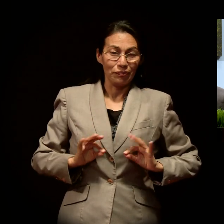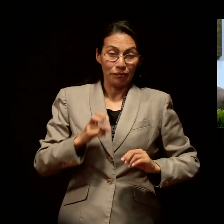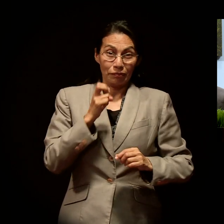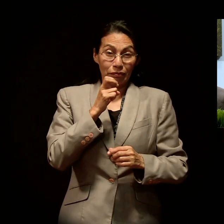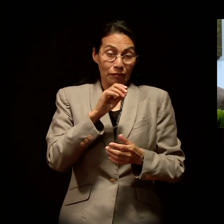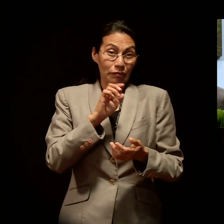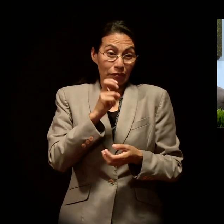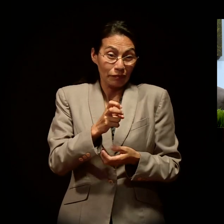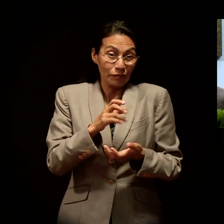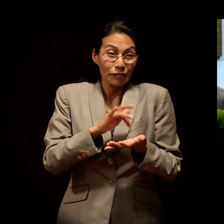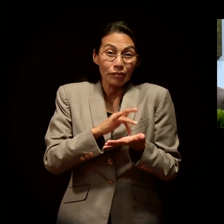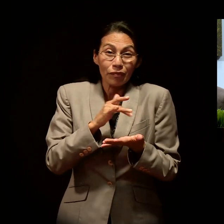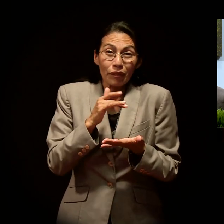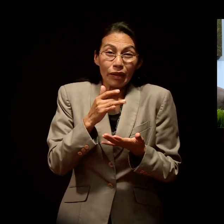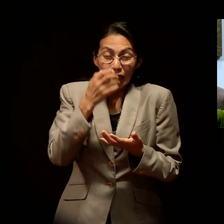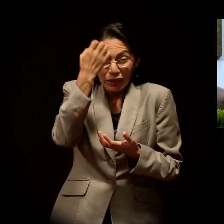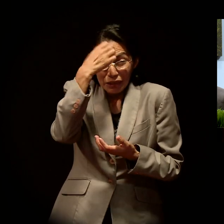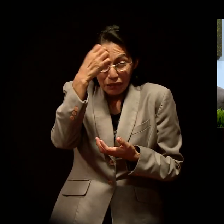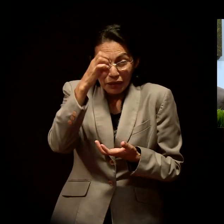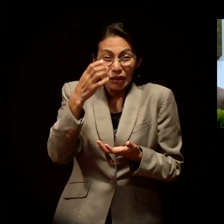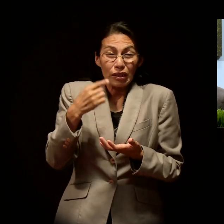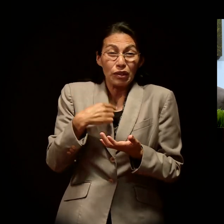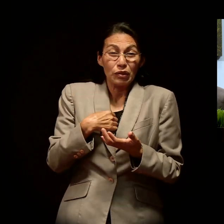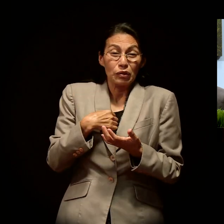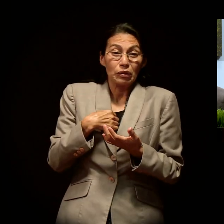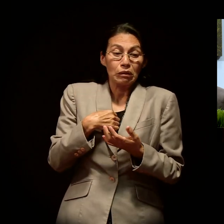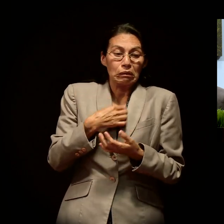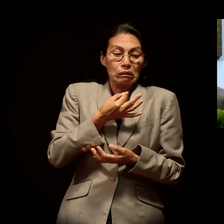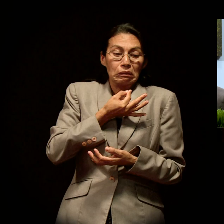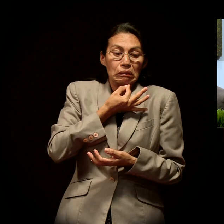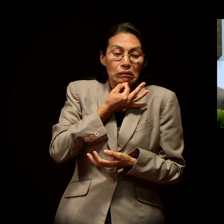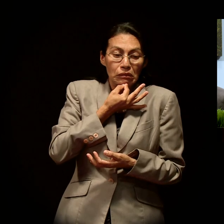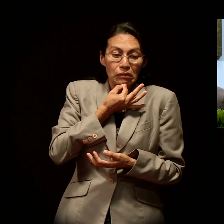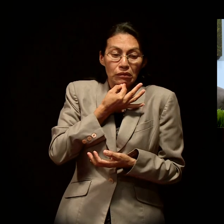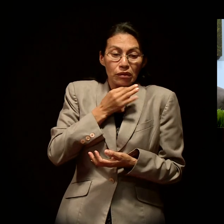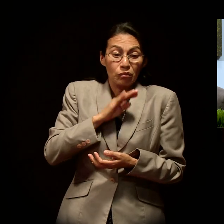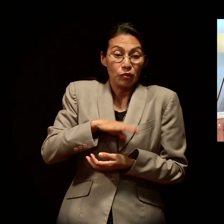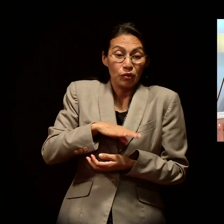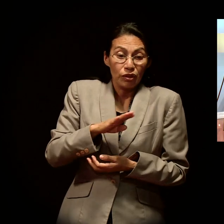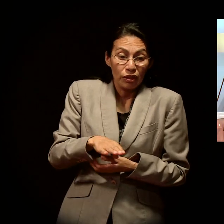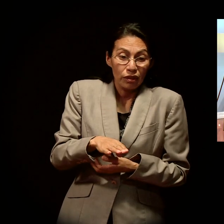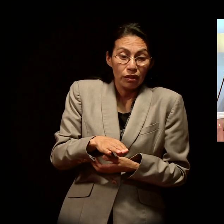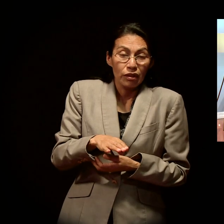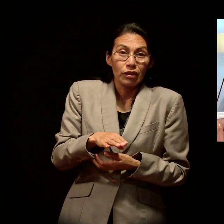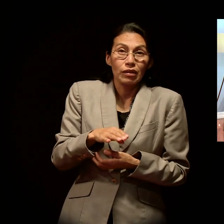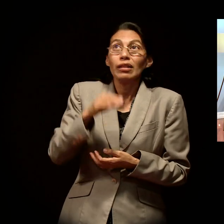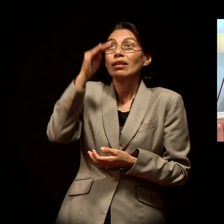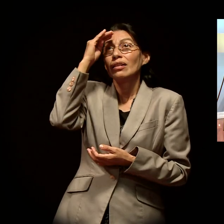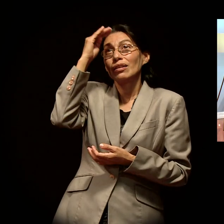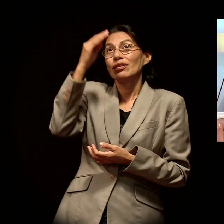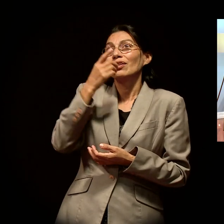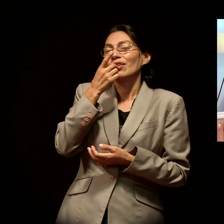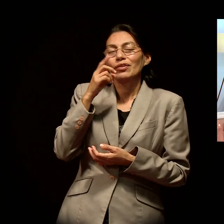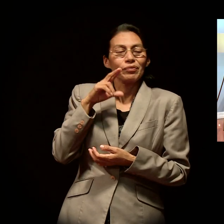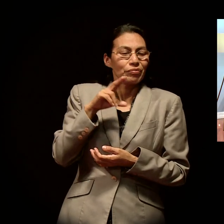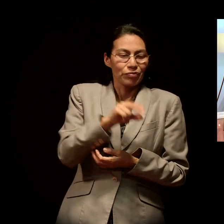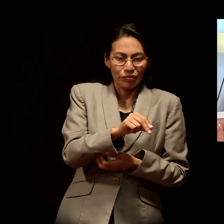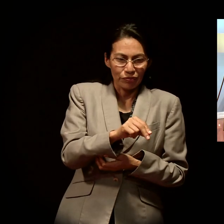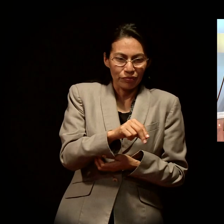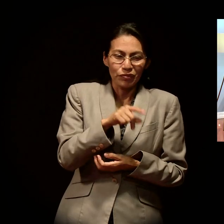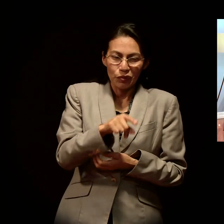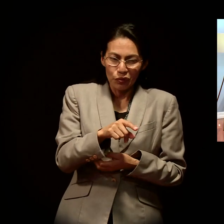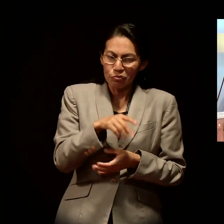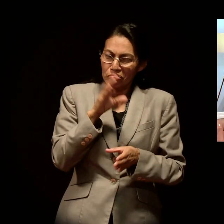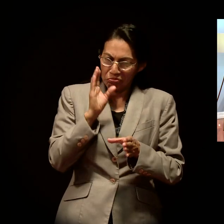que a raíz de esa experiencia estando casi frente a la muerte el señor dijo no hay un programa